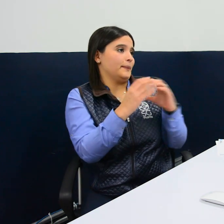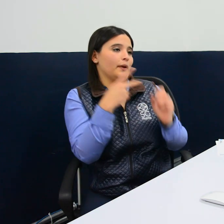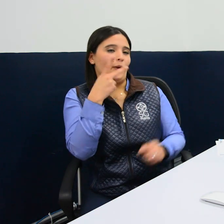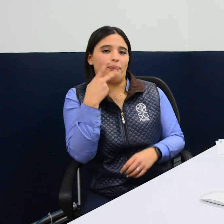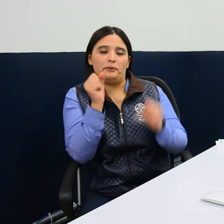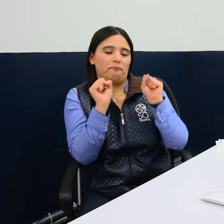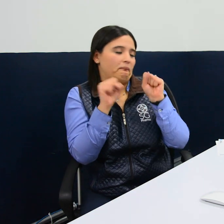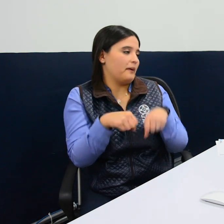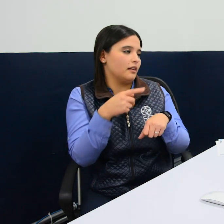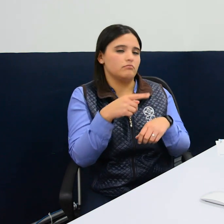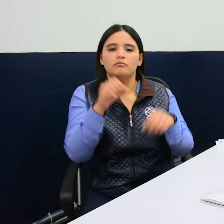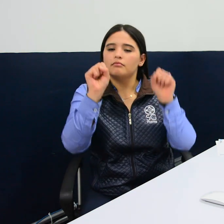sordos y que no pueden comunicarse.